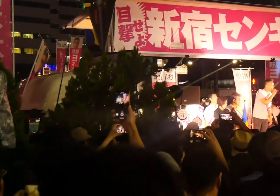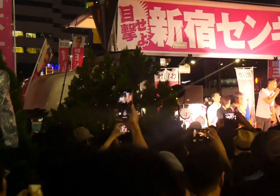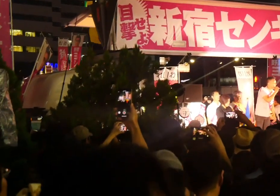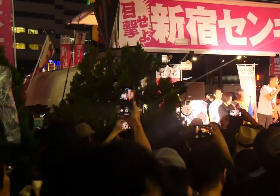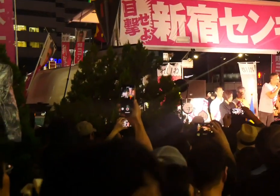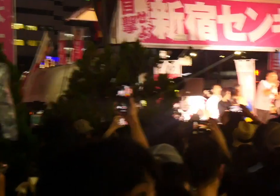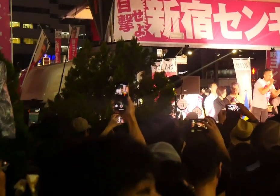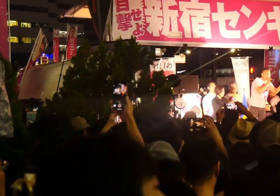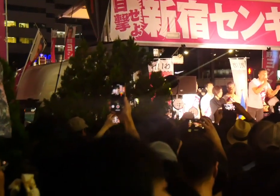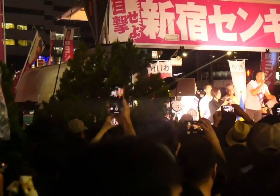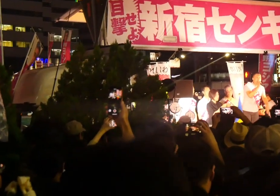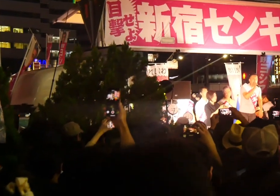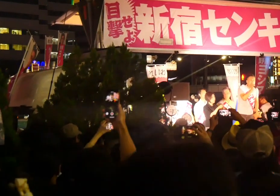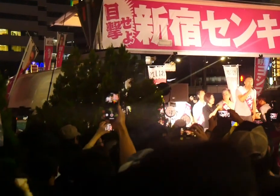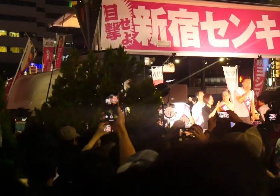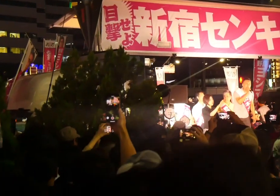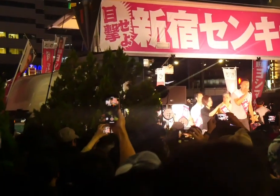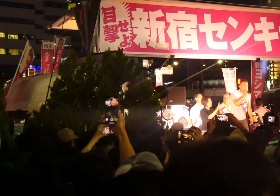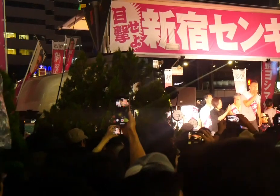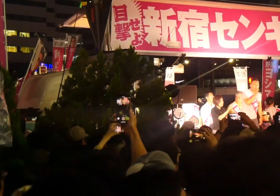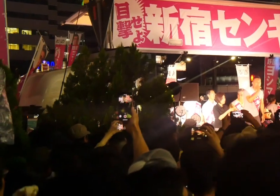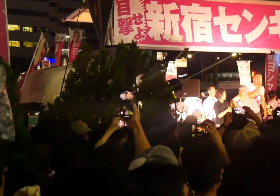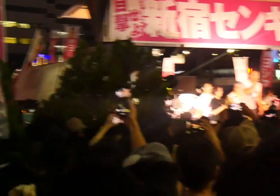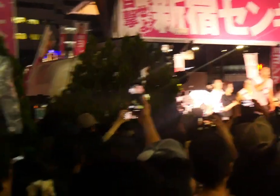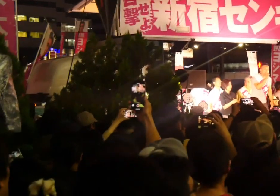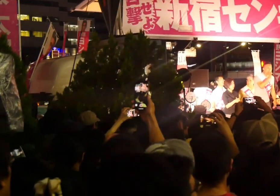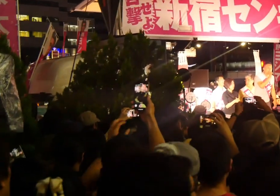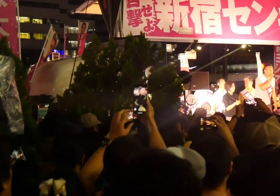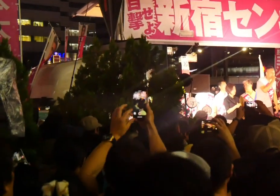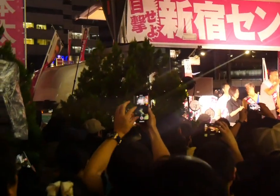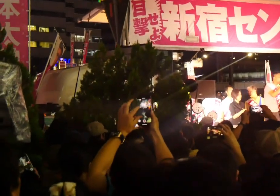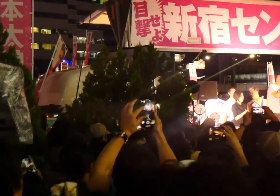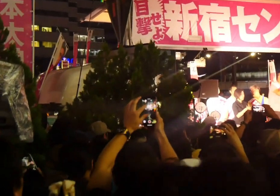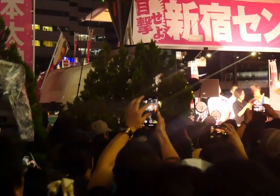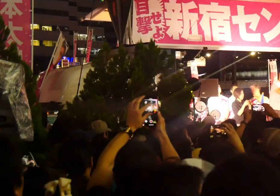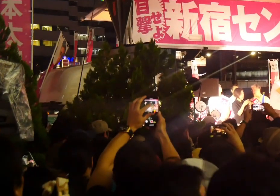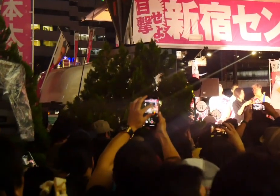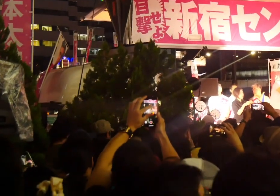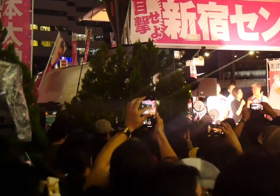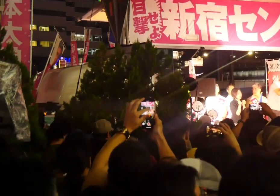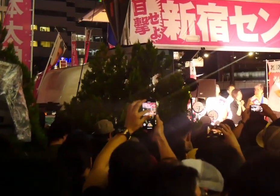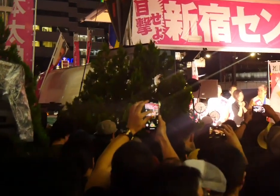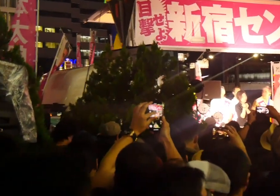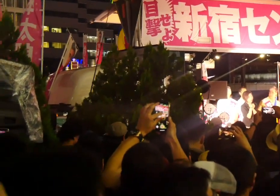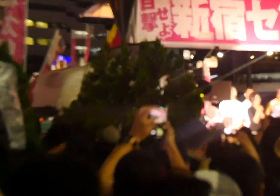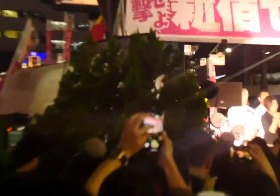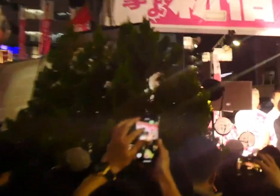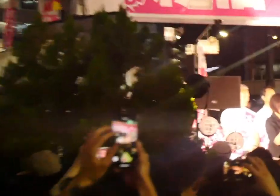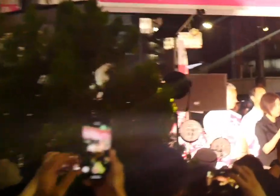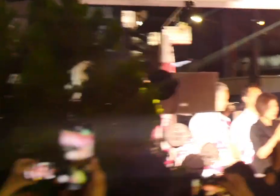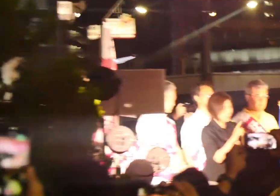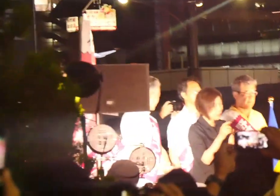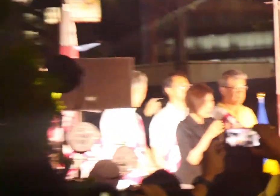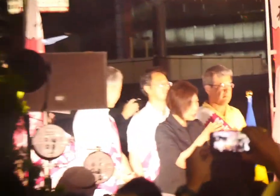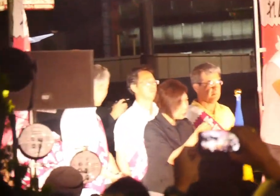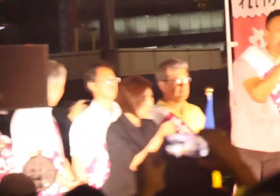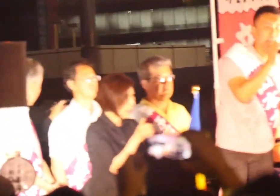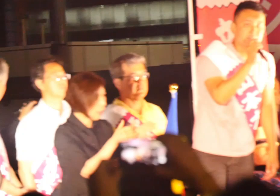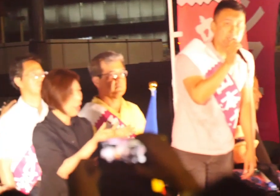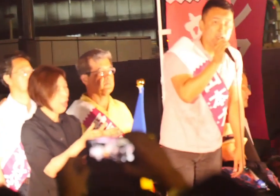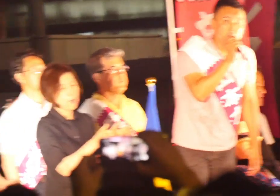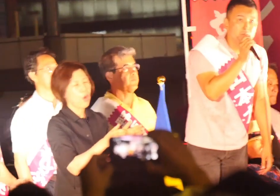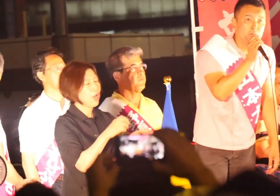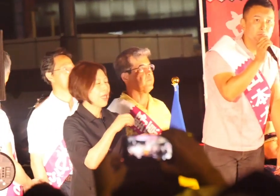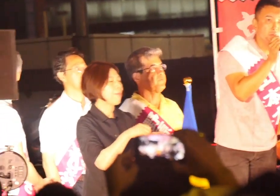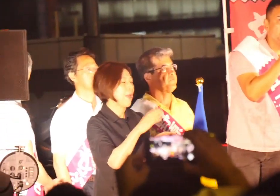寝たきりになって、その先にあるのは何ですか。いつまで国に頼ってるんですか。もういいんじゃない